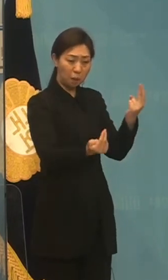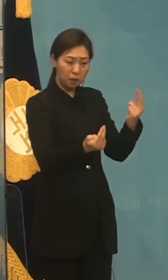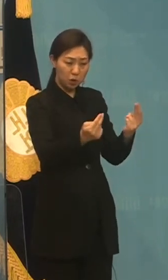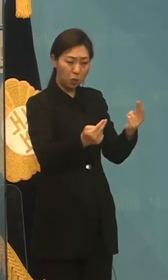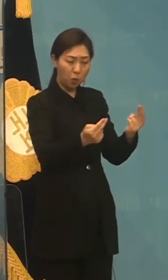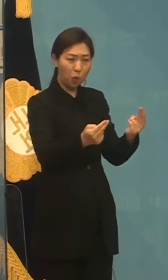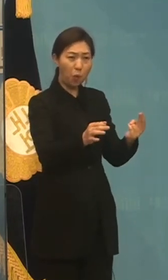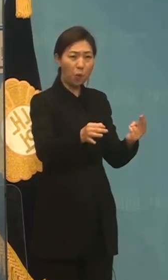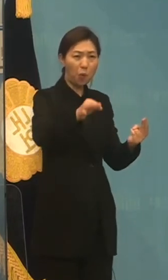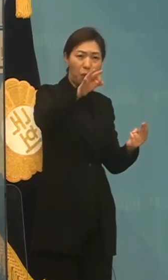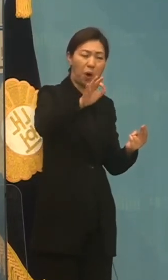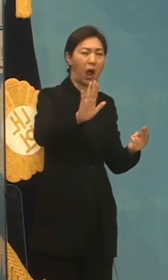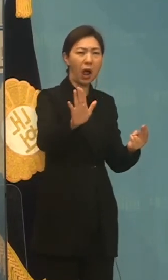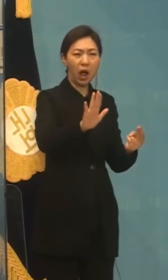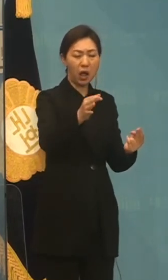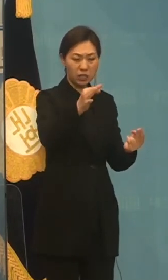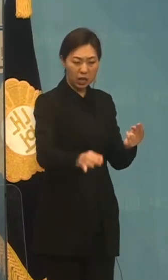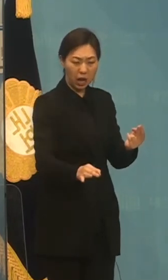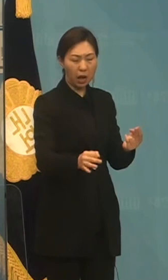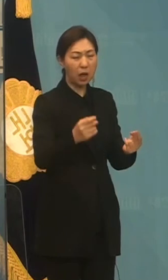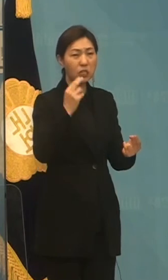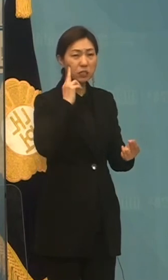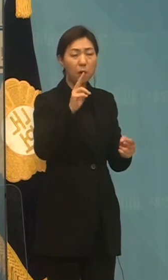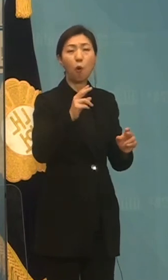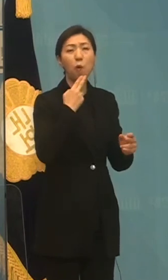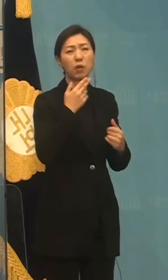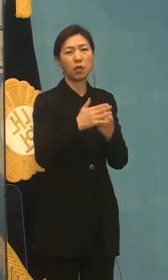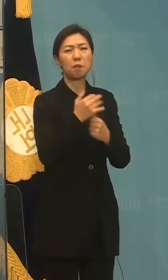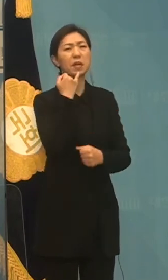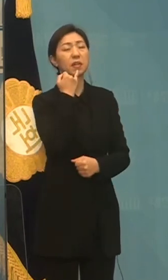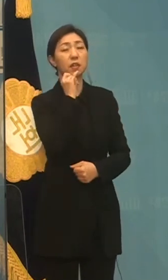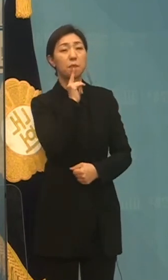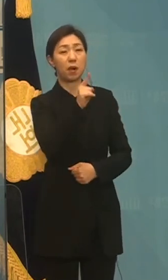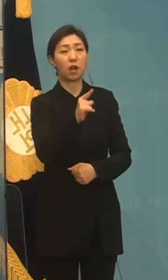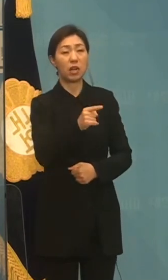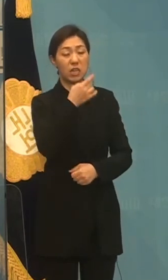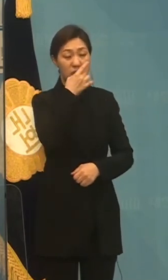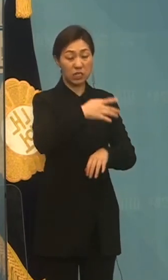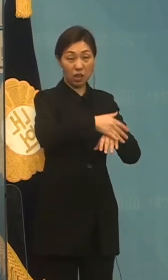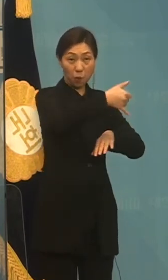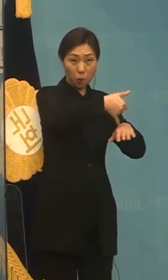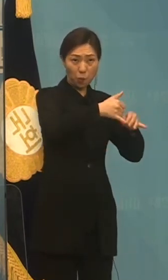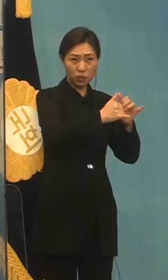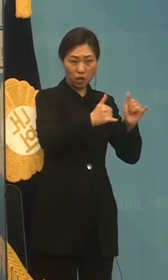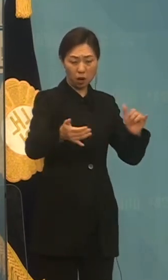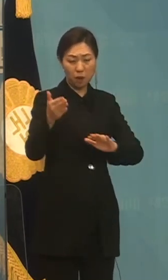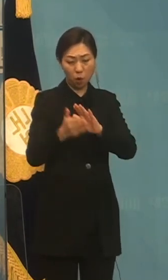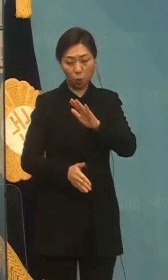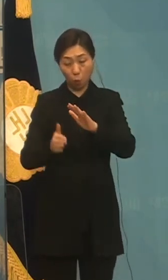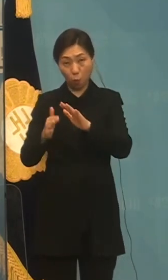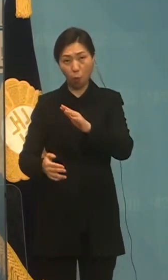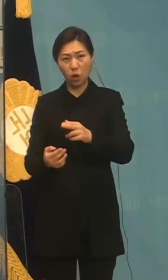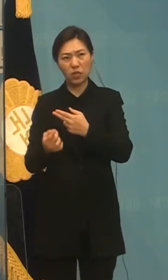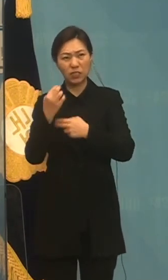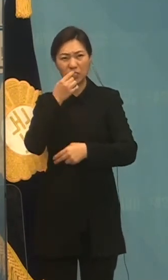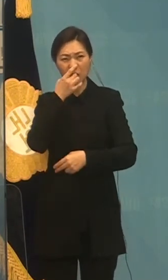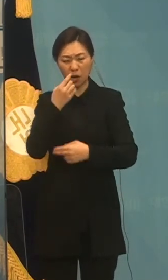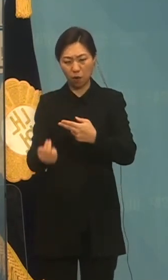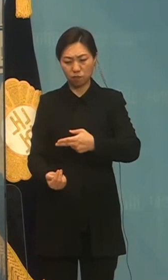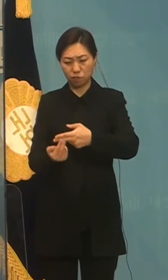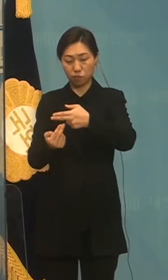밝혔다. 또한 농민들의 현실과 장기적인 식량 수급 상황을 고려하여 공공비축을 늘려야 할 책임이